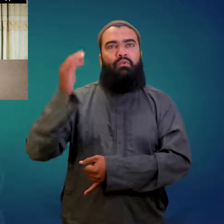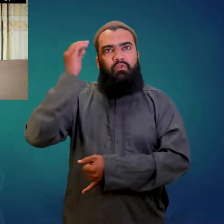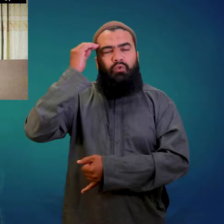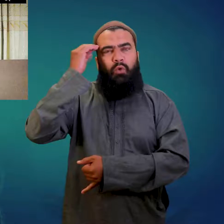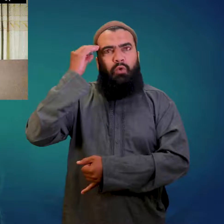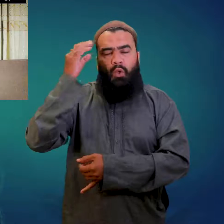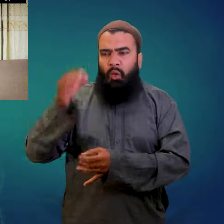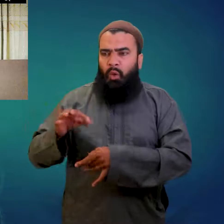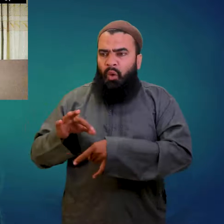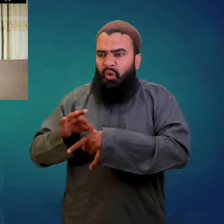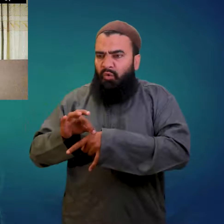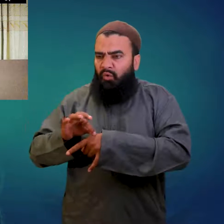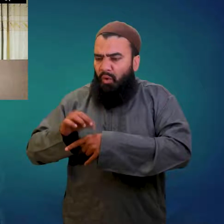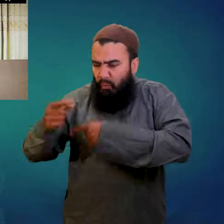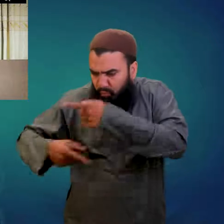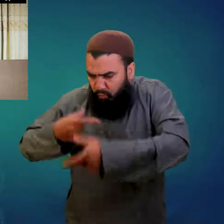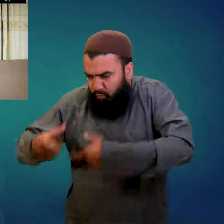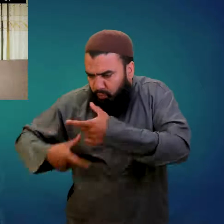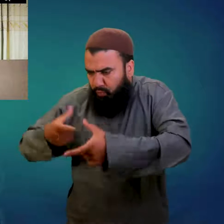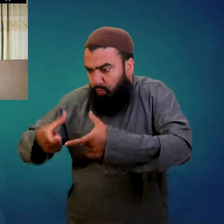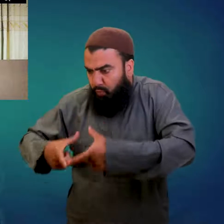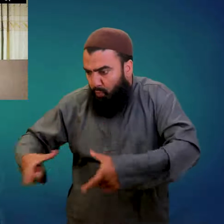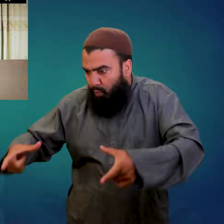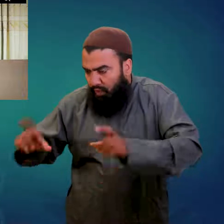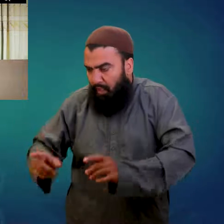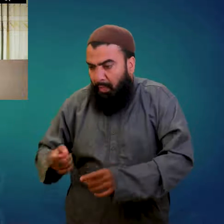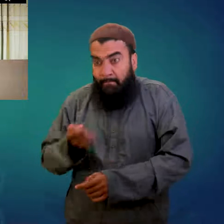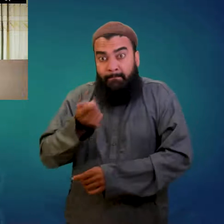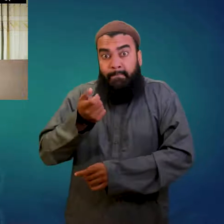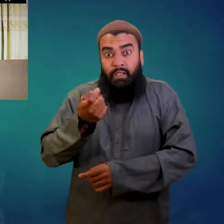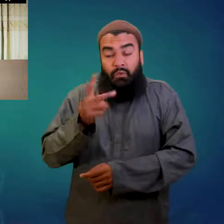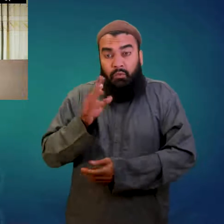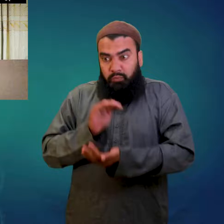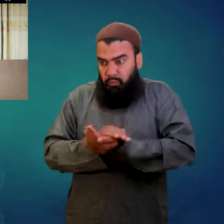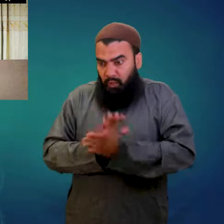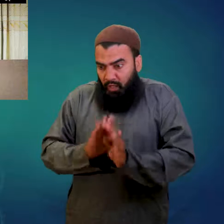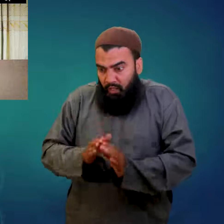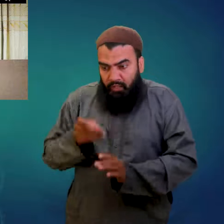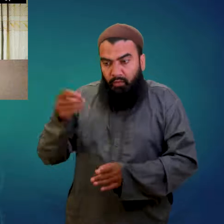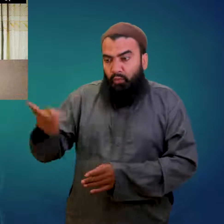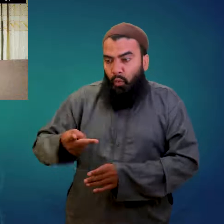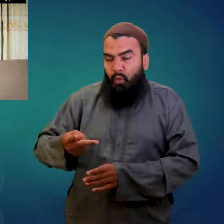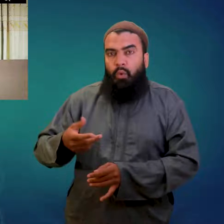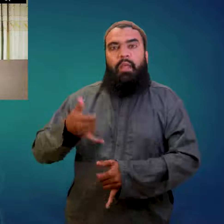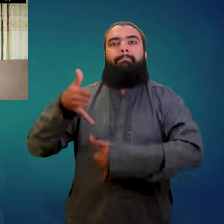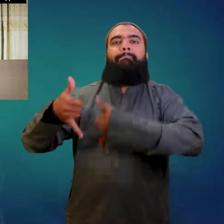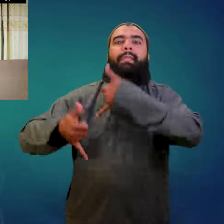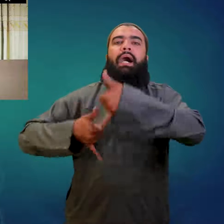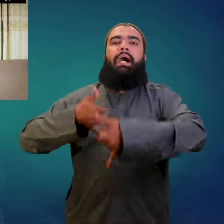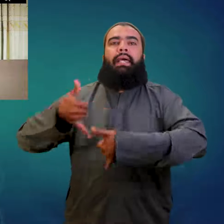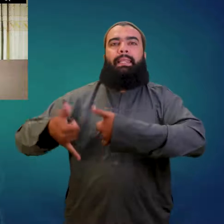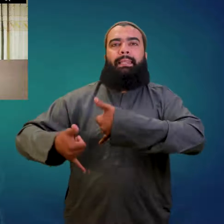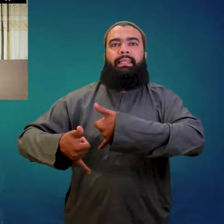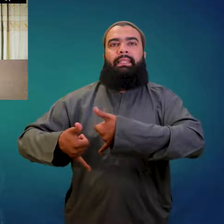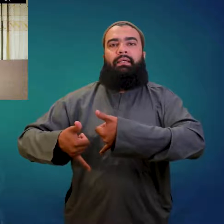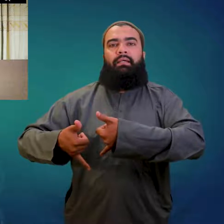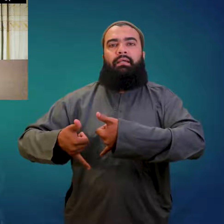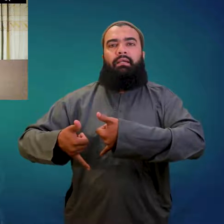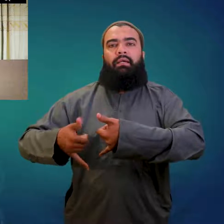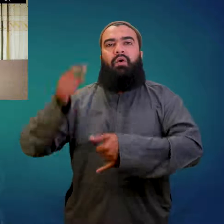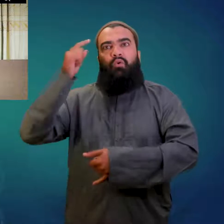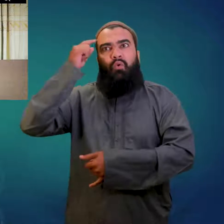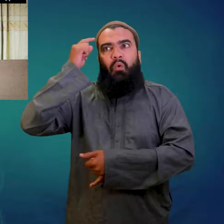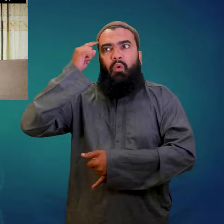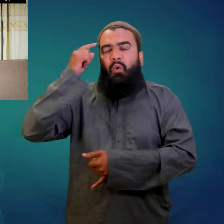بھی حقوق کے معاملے کے حوالے سے، اور مال میں بھی اللہ رب العزت نے جو حقوق رکھے